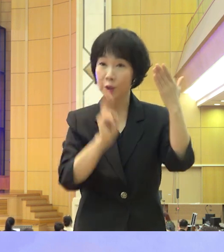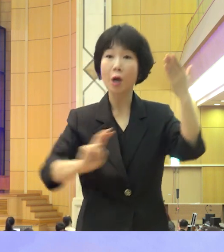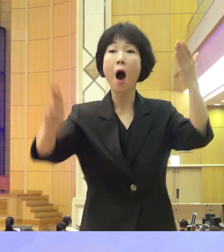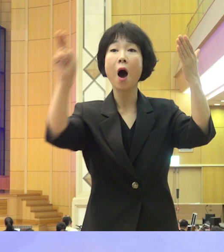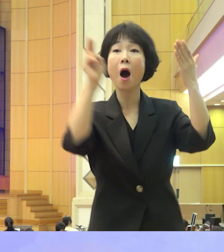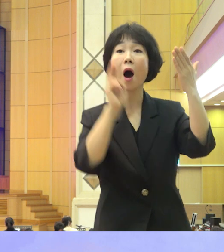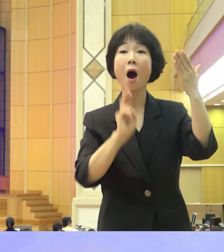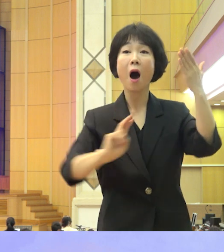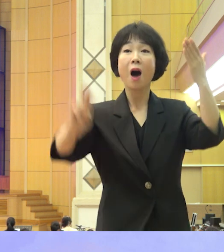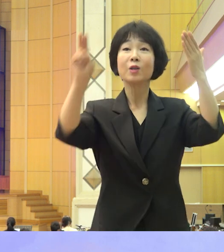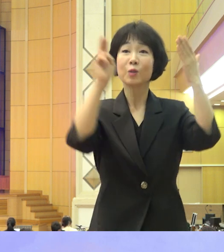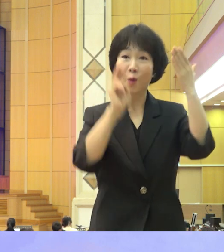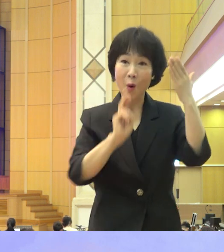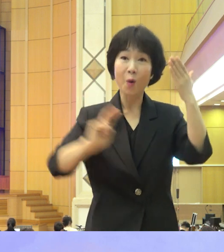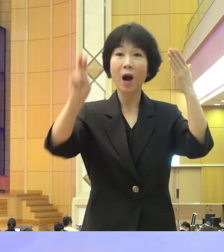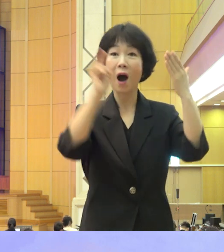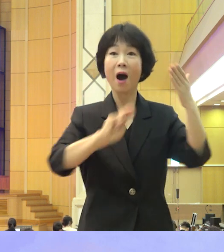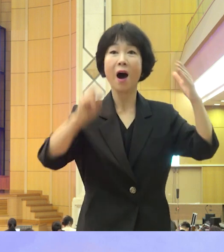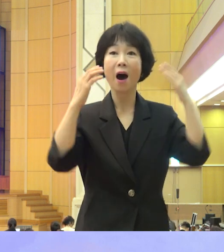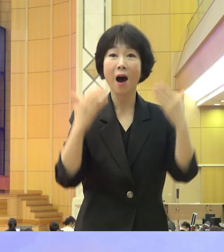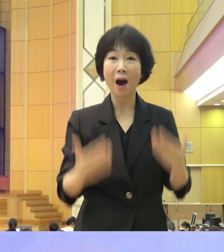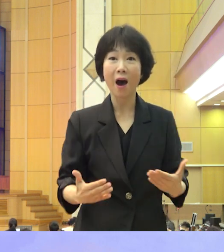주님을